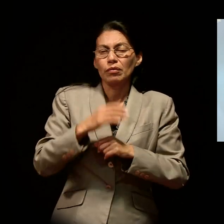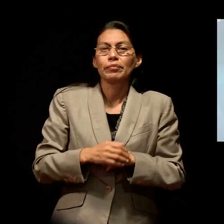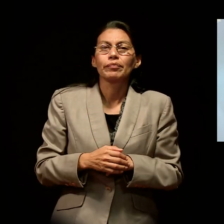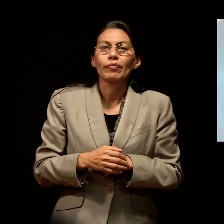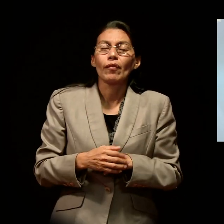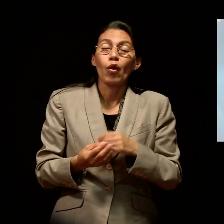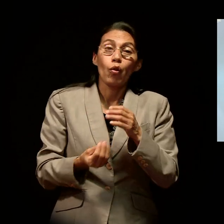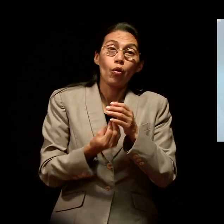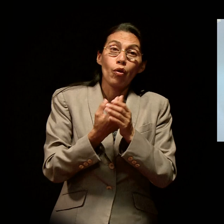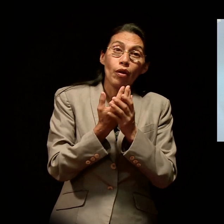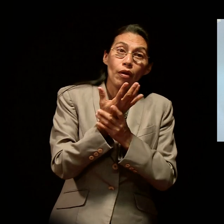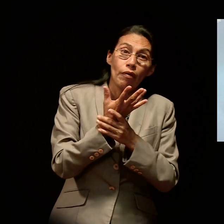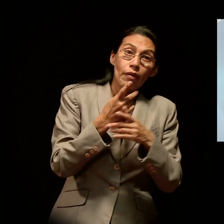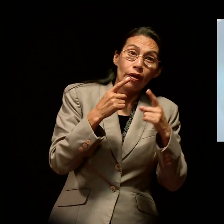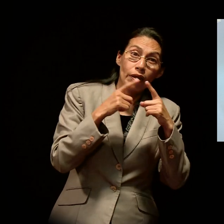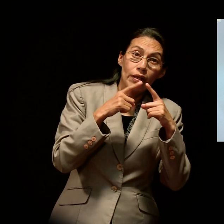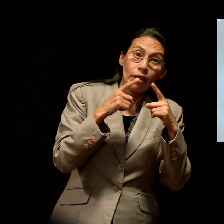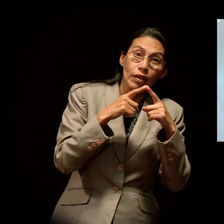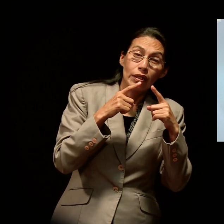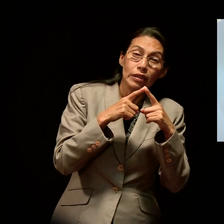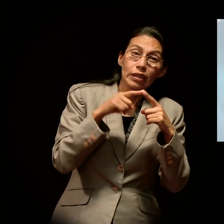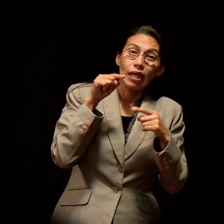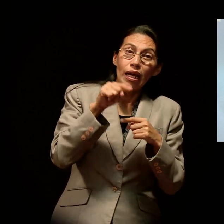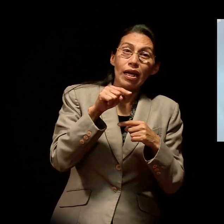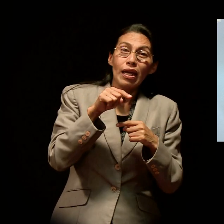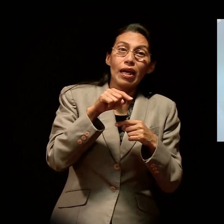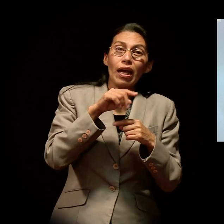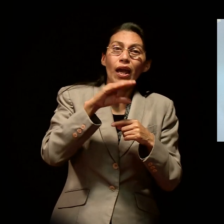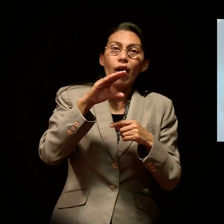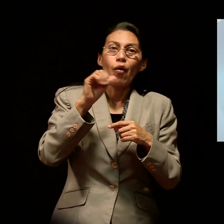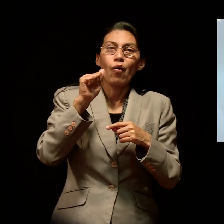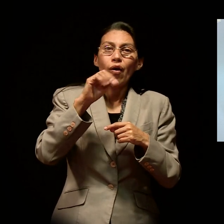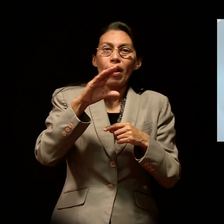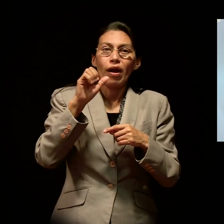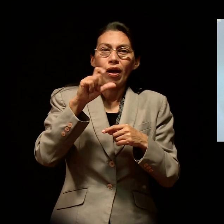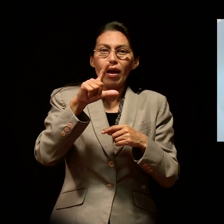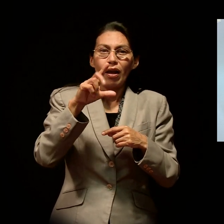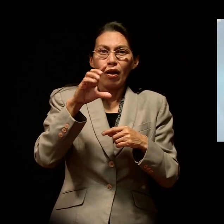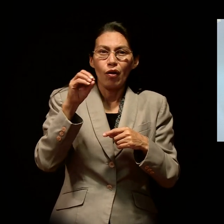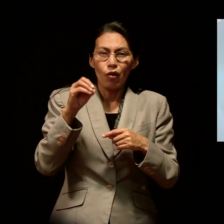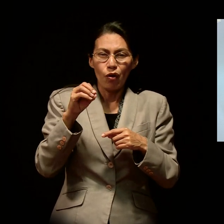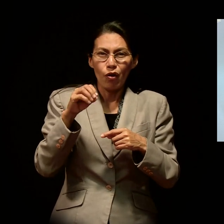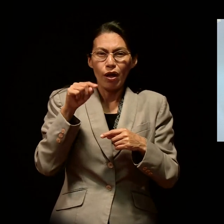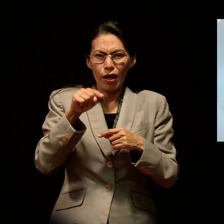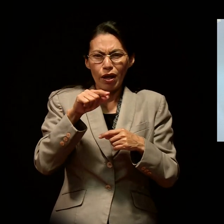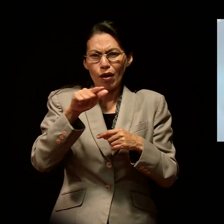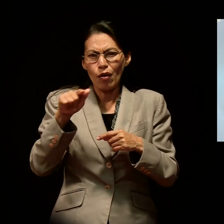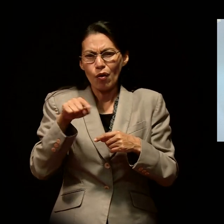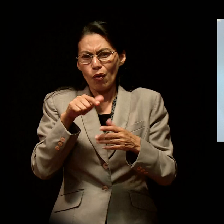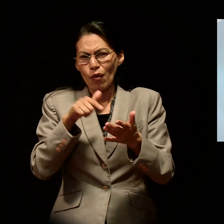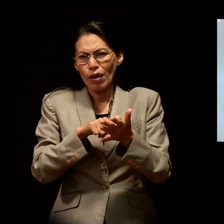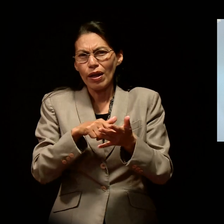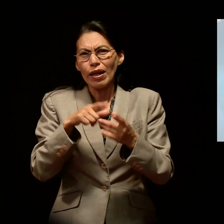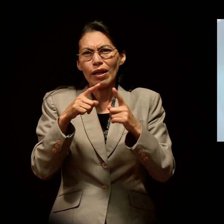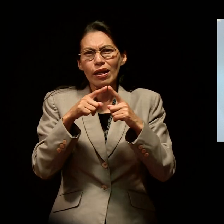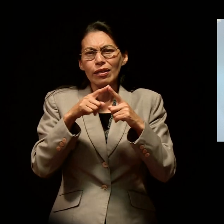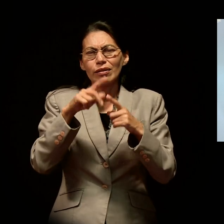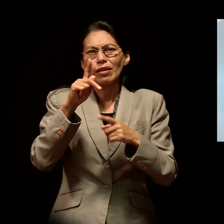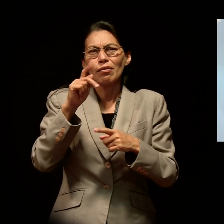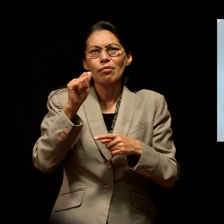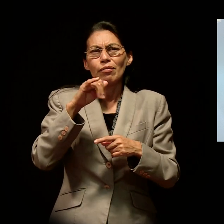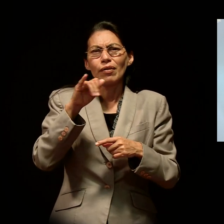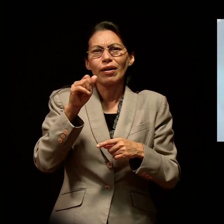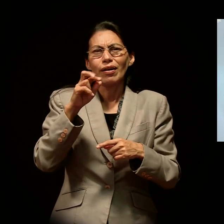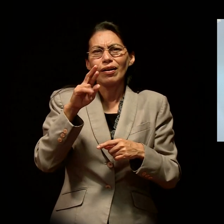Seguiremos orando porque tú estás también al pendiente por la nueva filial que se abrirá en el distrito de pajaritos en Coacalco